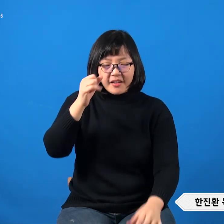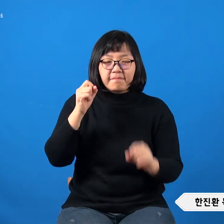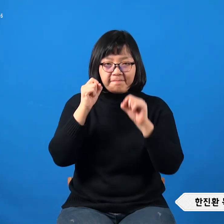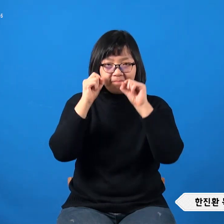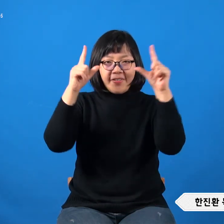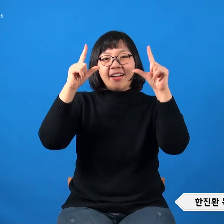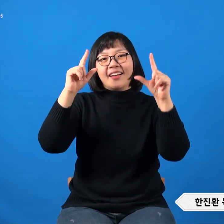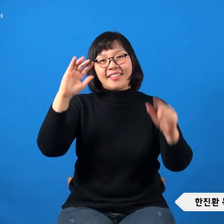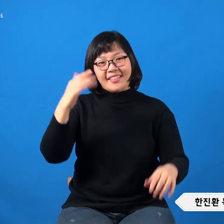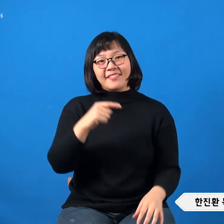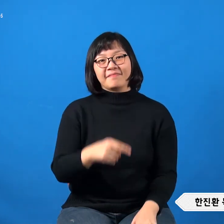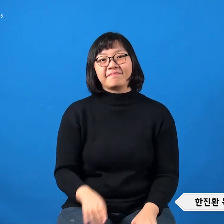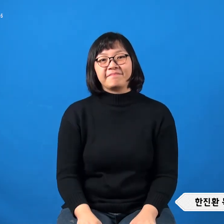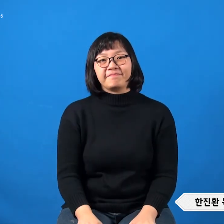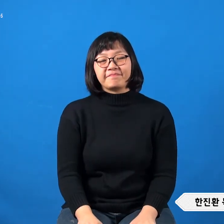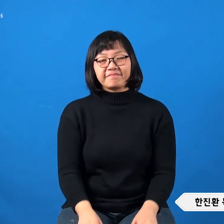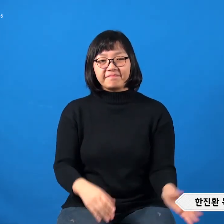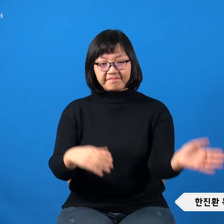중요하죠.